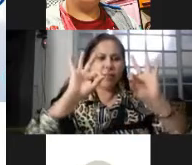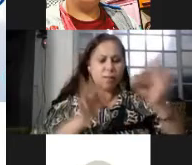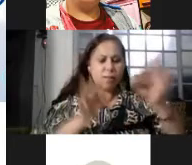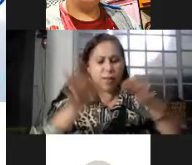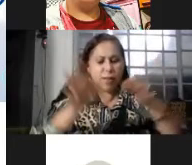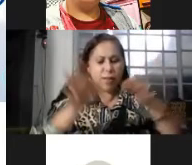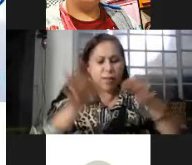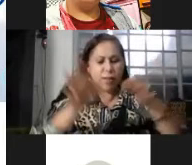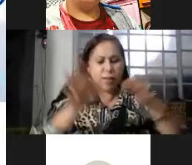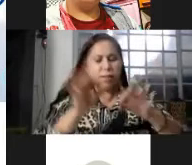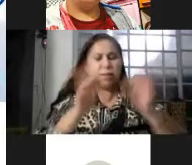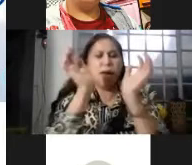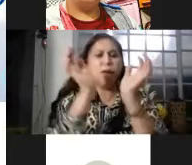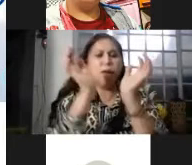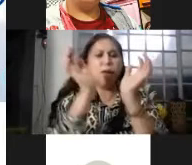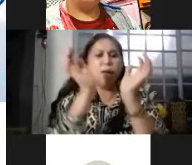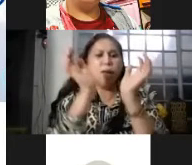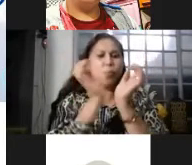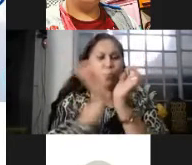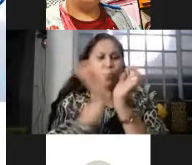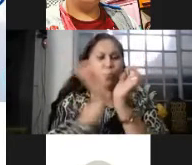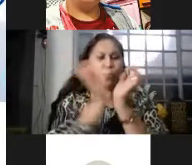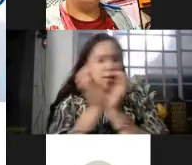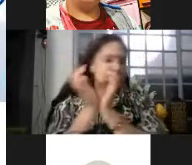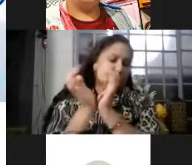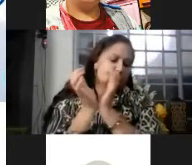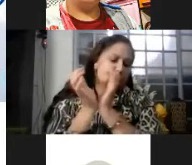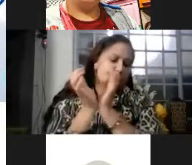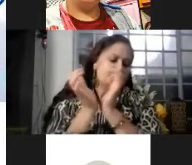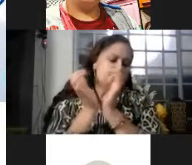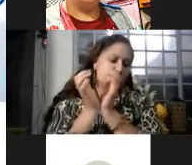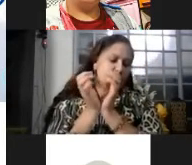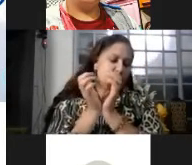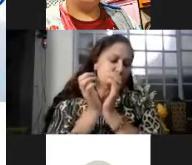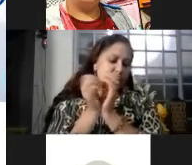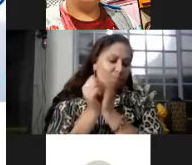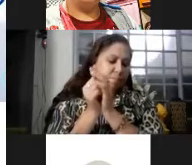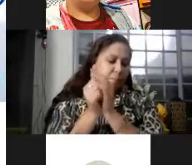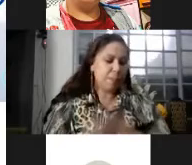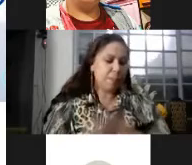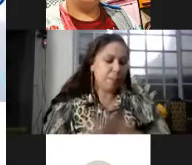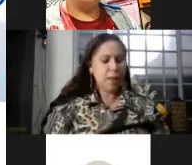organizar, o sinal é isso, organizar um grupo, viu? Acima de 5, lembra?